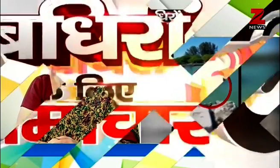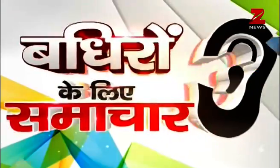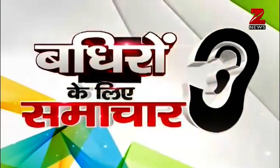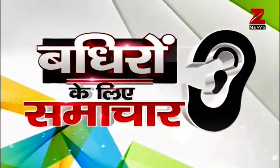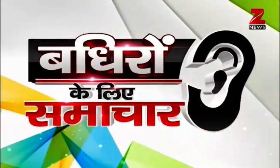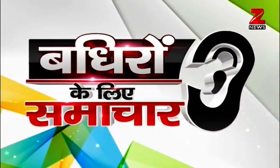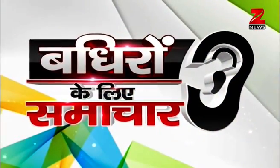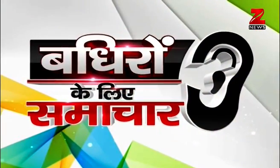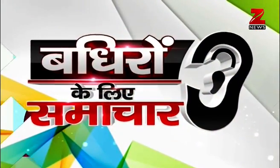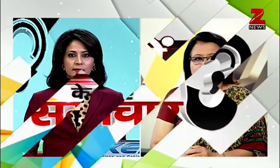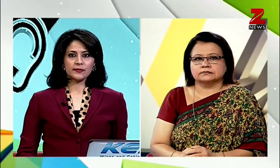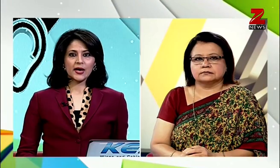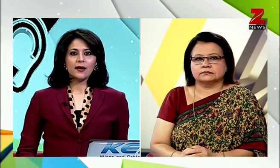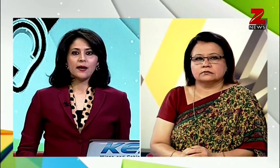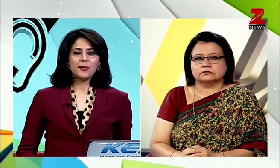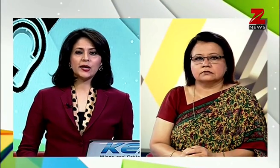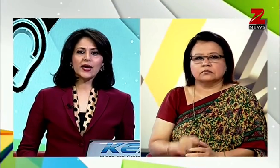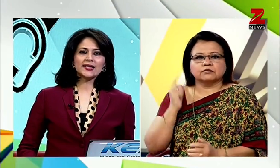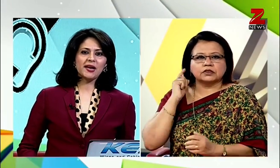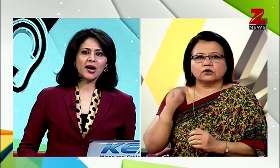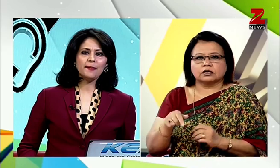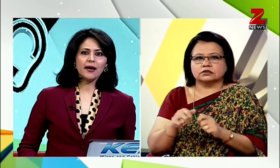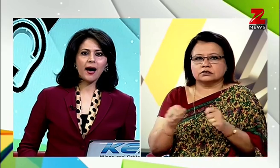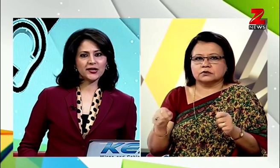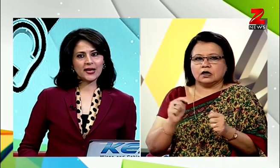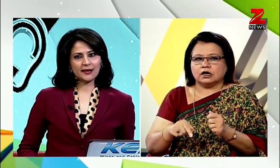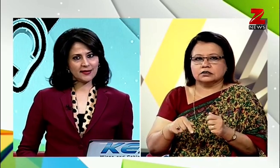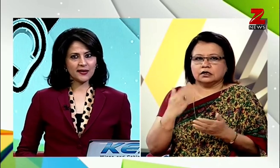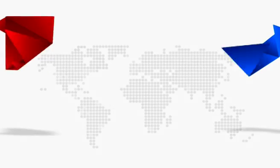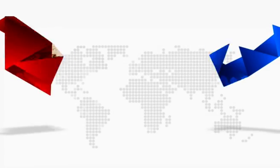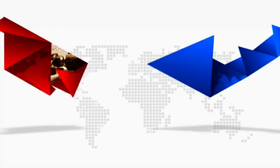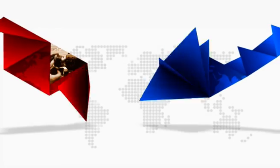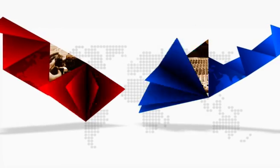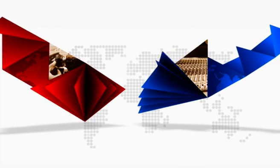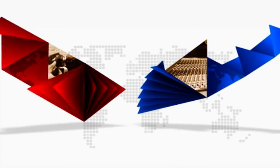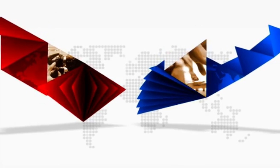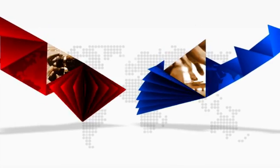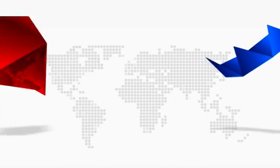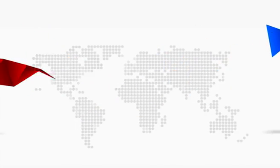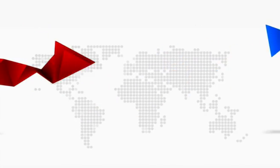बधिरों के लिए समाचार में आज के लिए इतना।